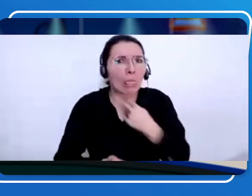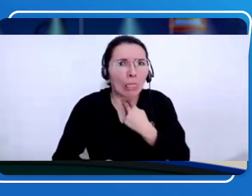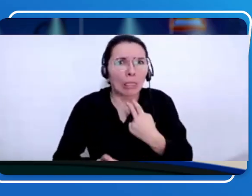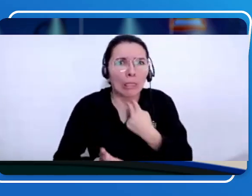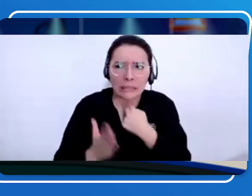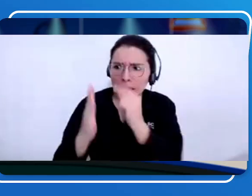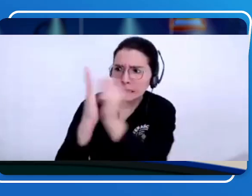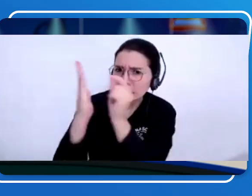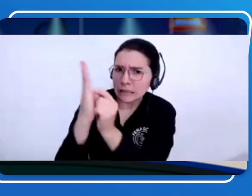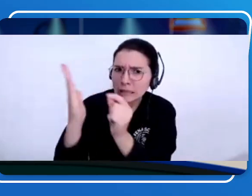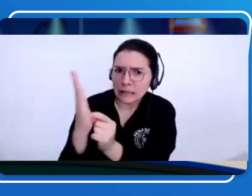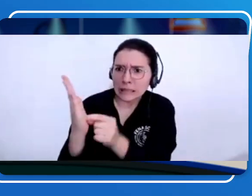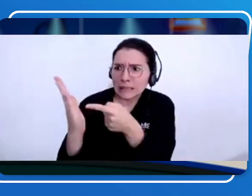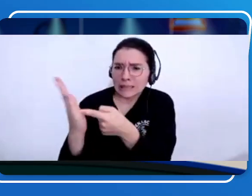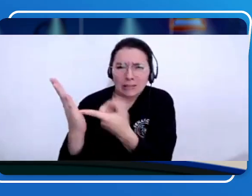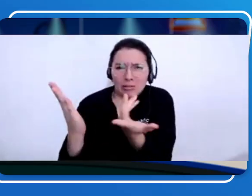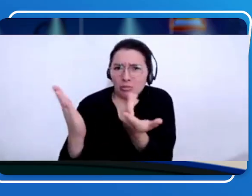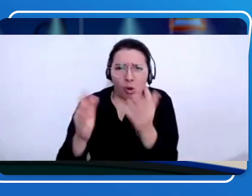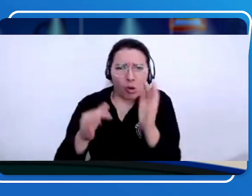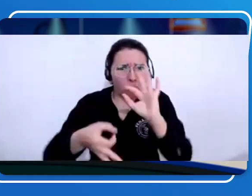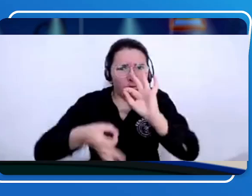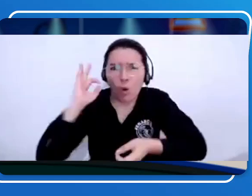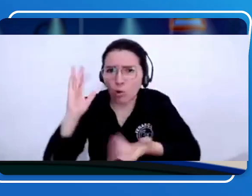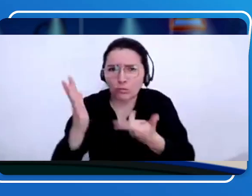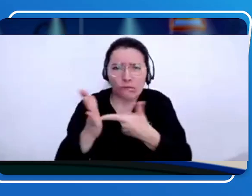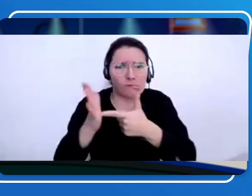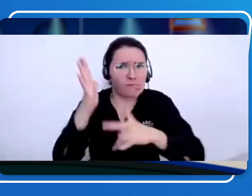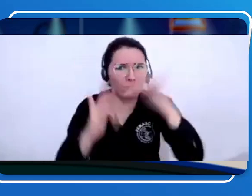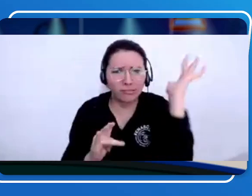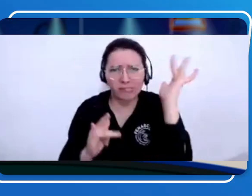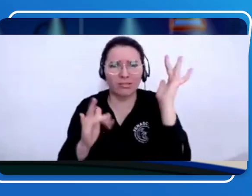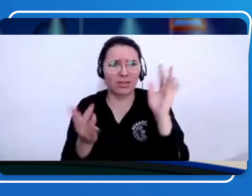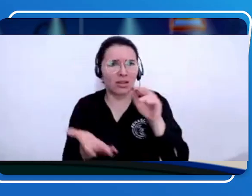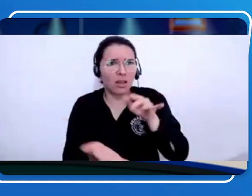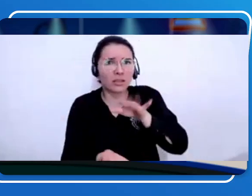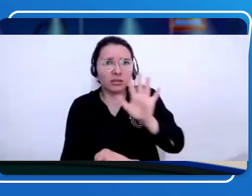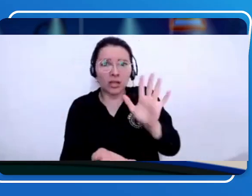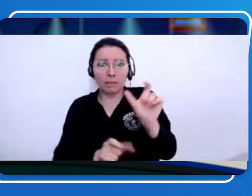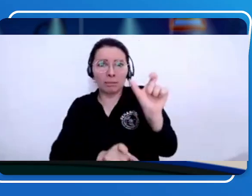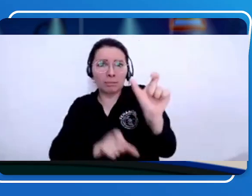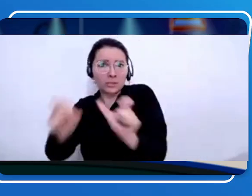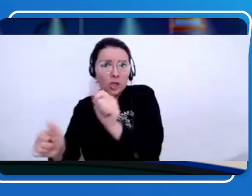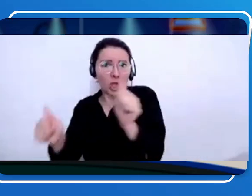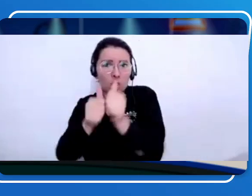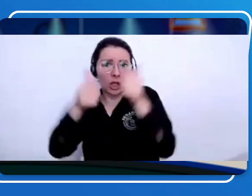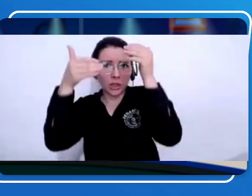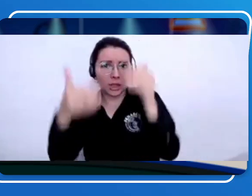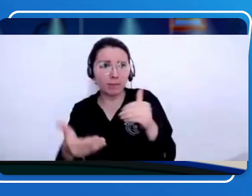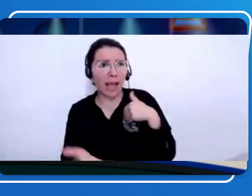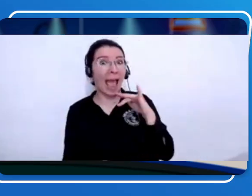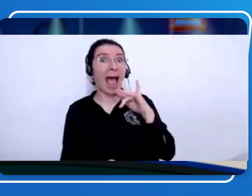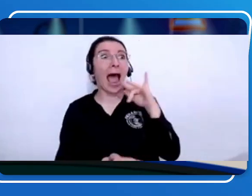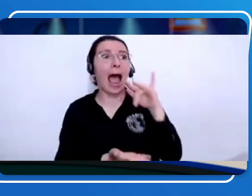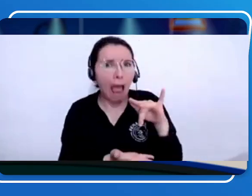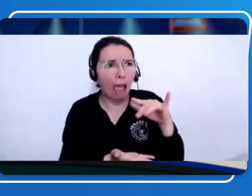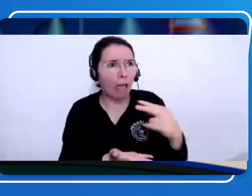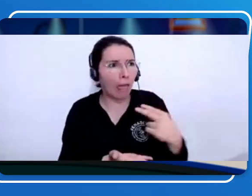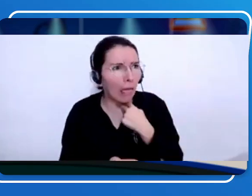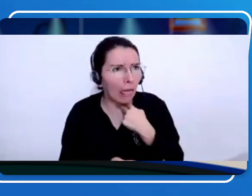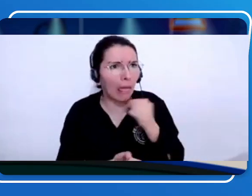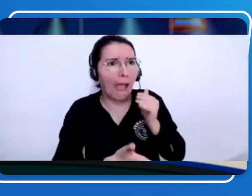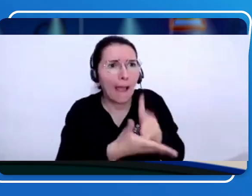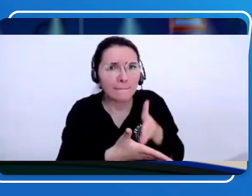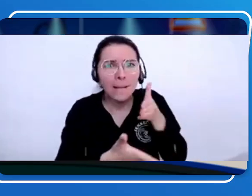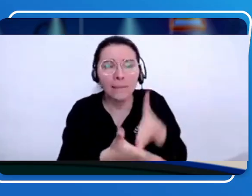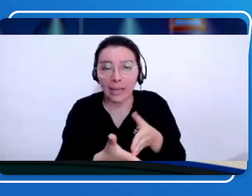manera irrazonable, de manera desproporcionada, la participación de las personas con discapacidad. Entonces, en eso